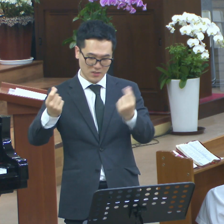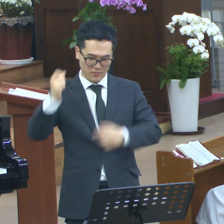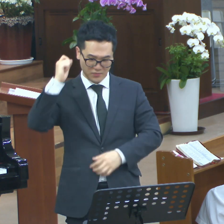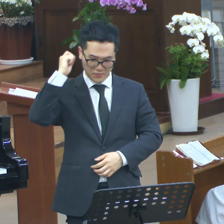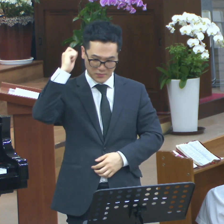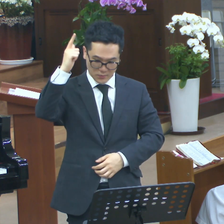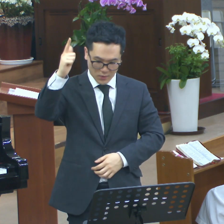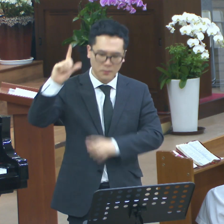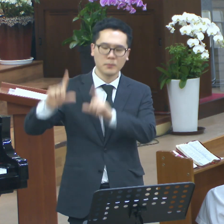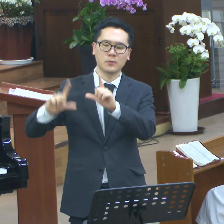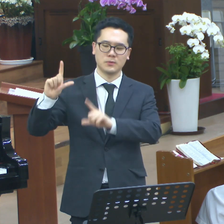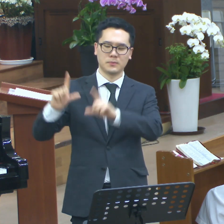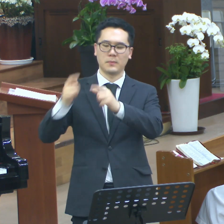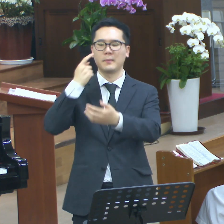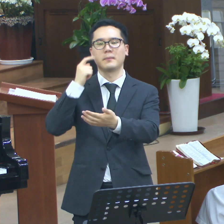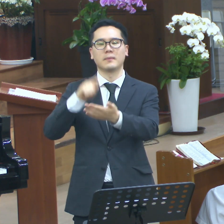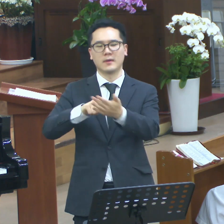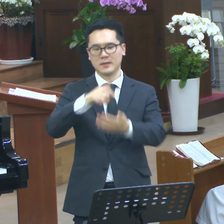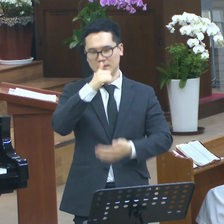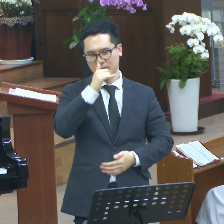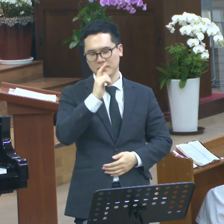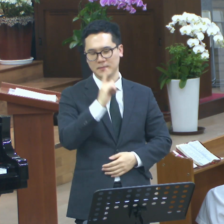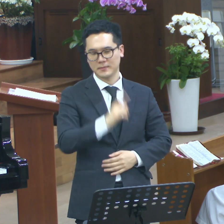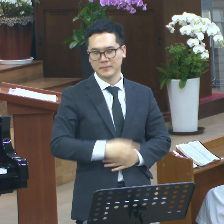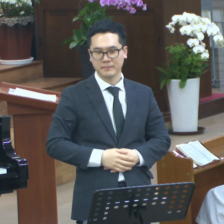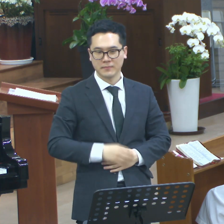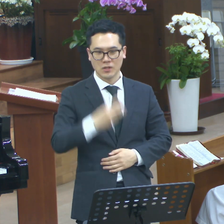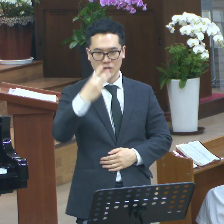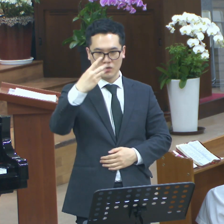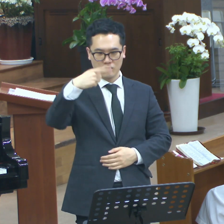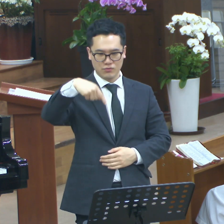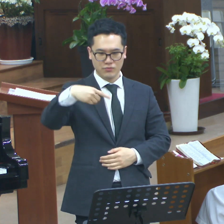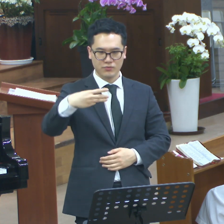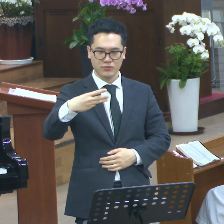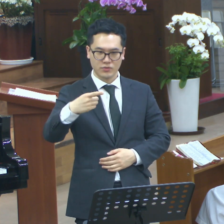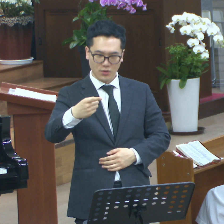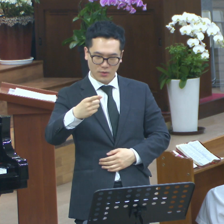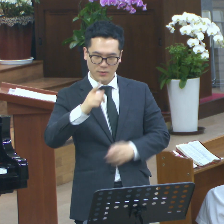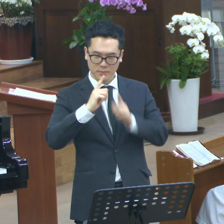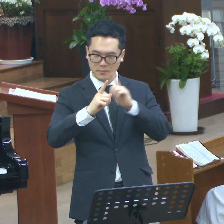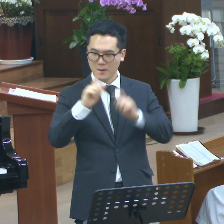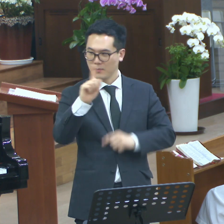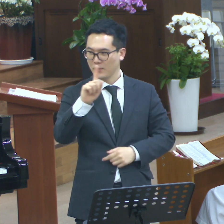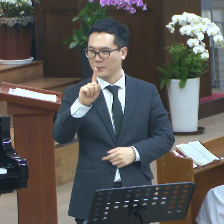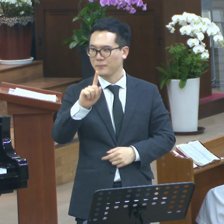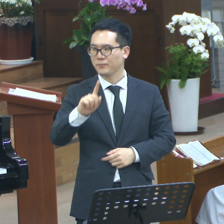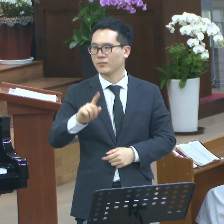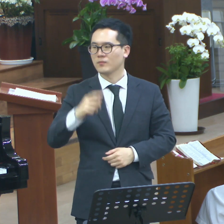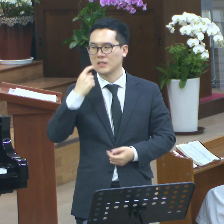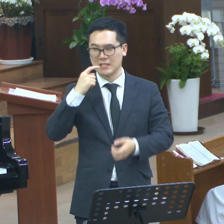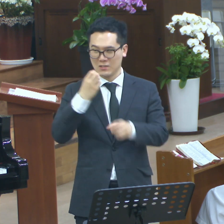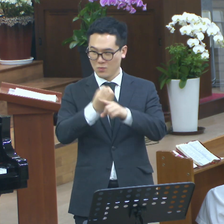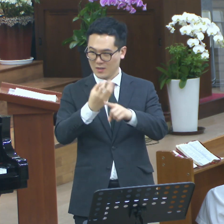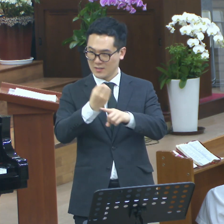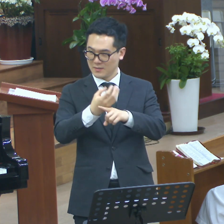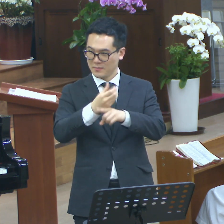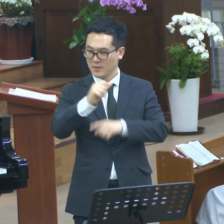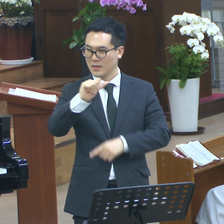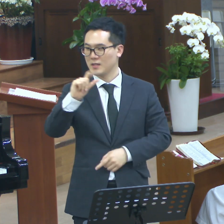그런 얘기예요. 루터는 119편을 황금의 ABC다. 스펄전은 진리의 학교다.